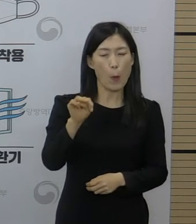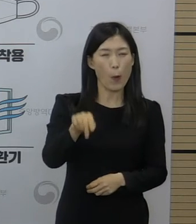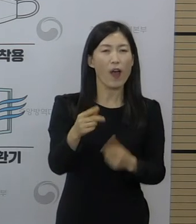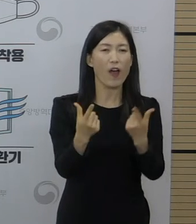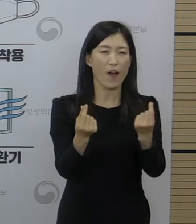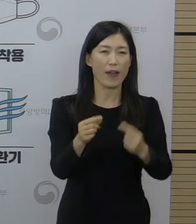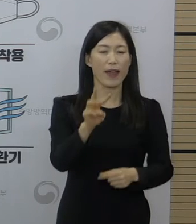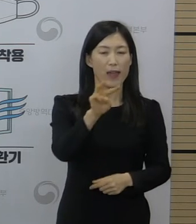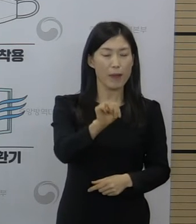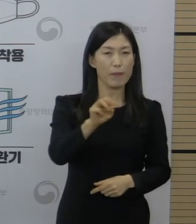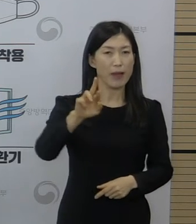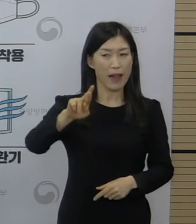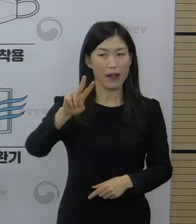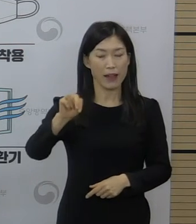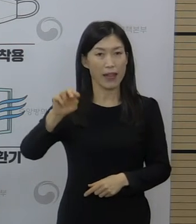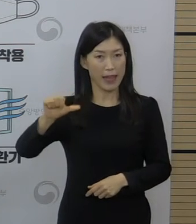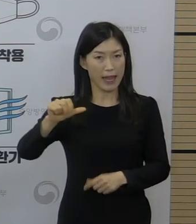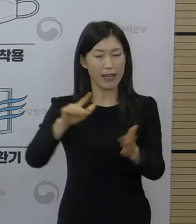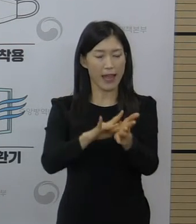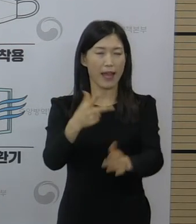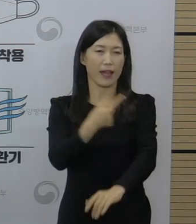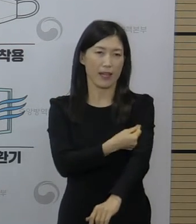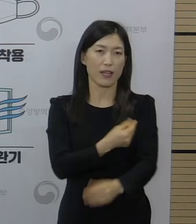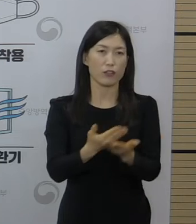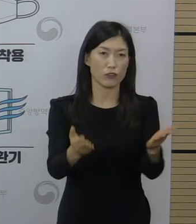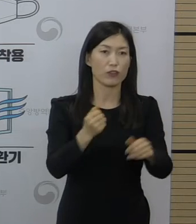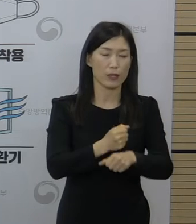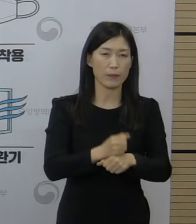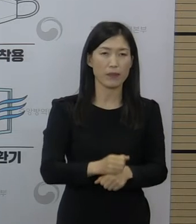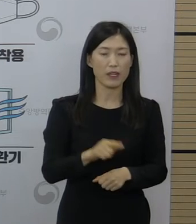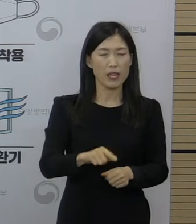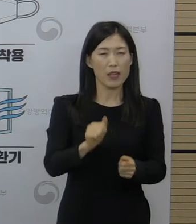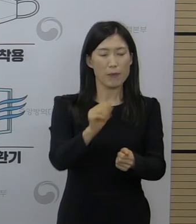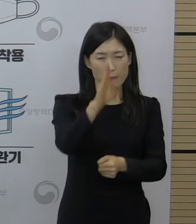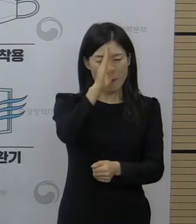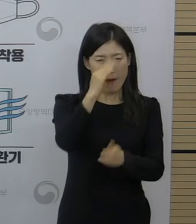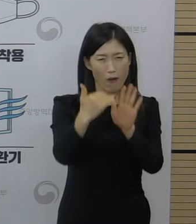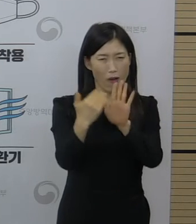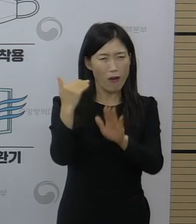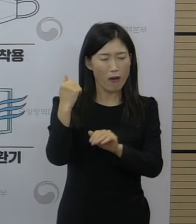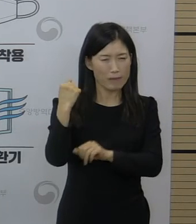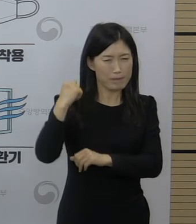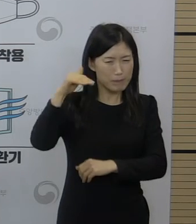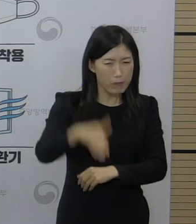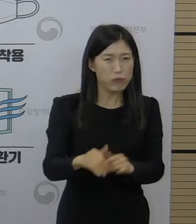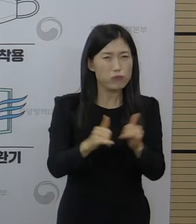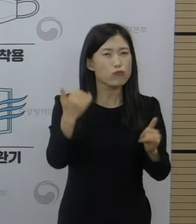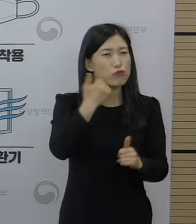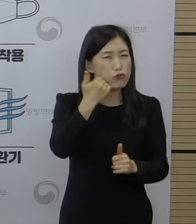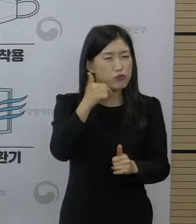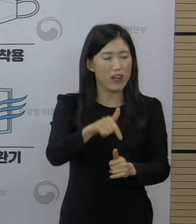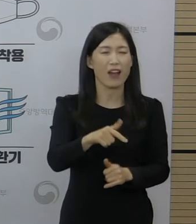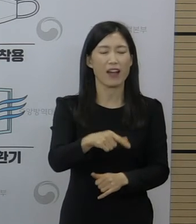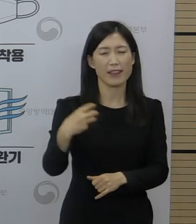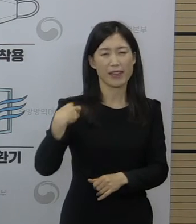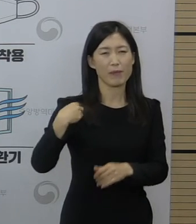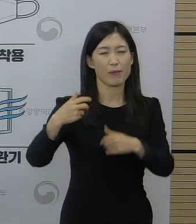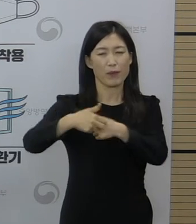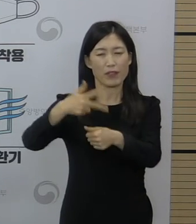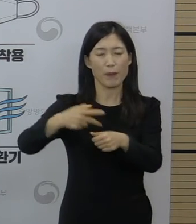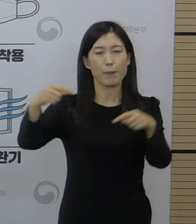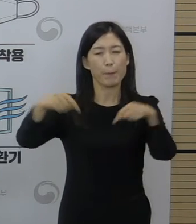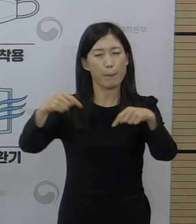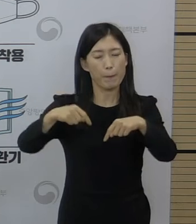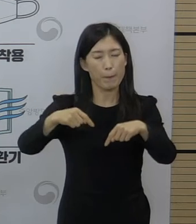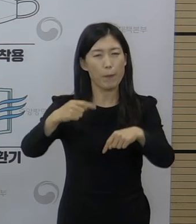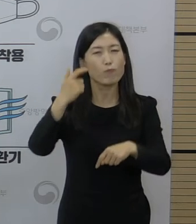시행합니다. 면역 저하자는 현재 치료를 담당하고 계시는 의료진과 상의하신 후에 사전 예약이나 당일